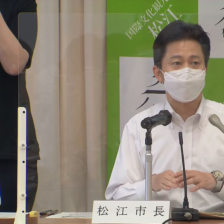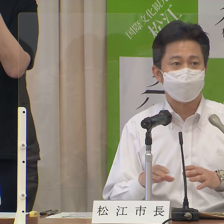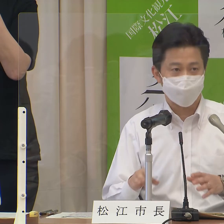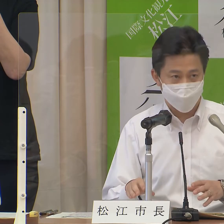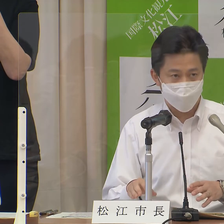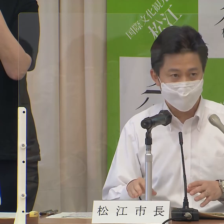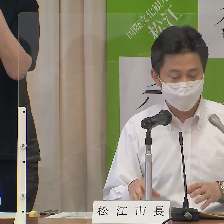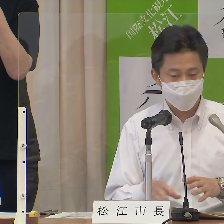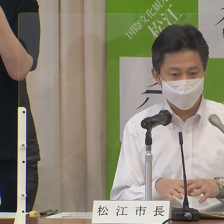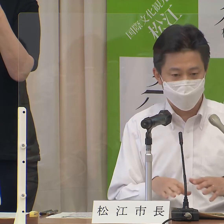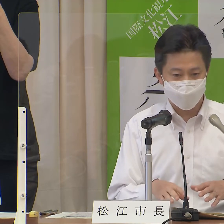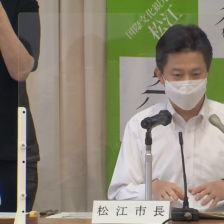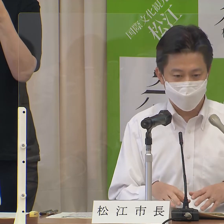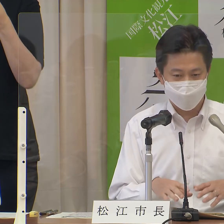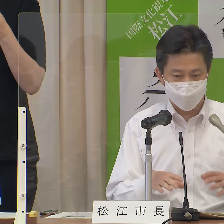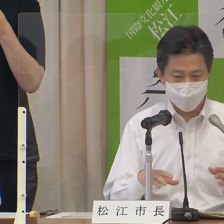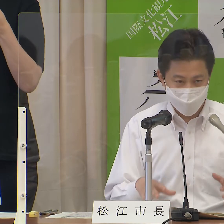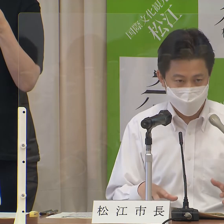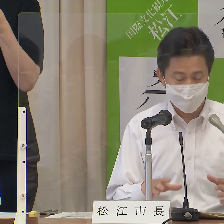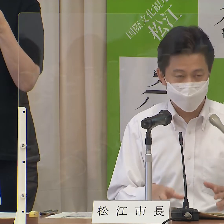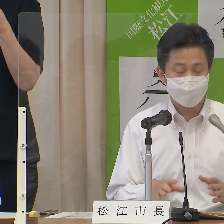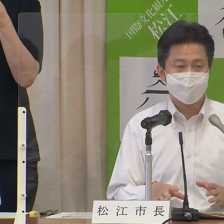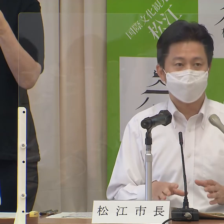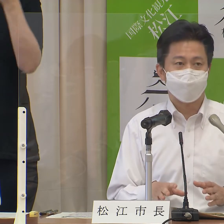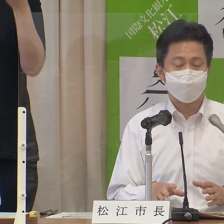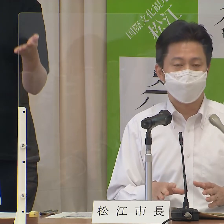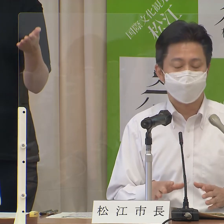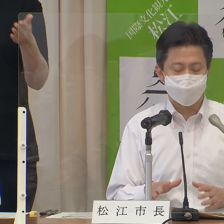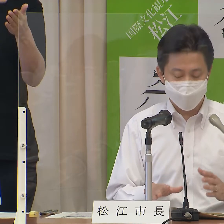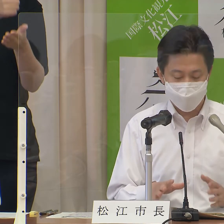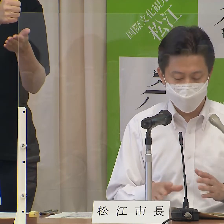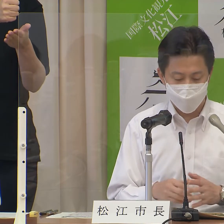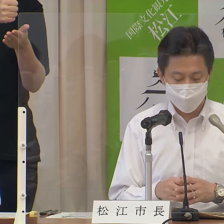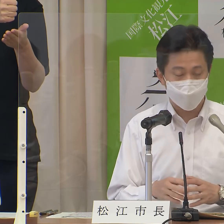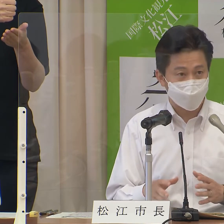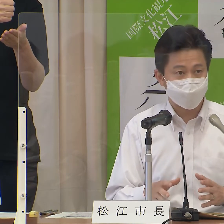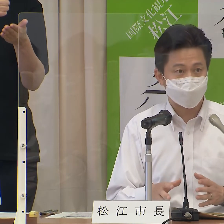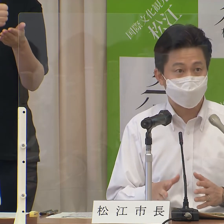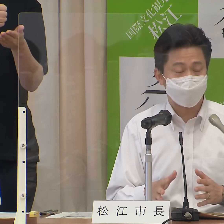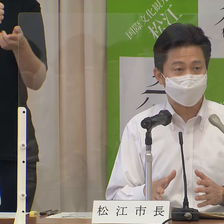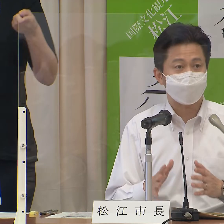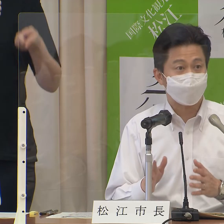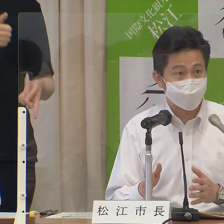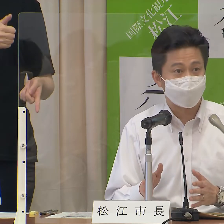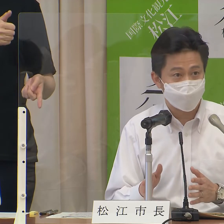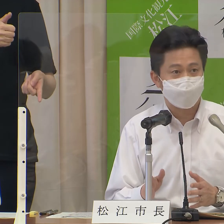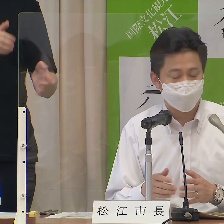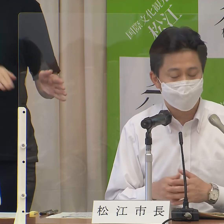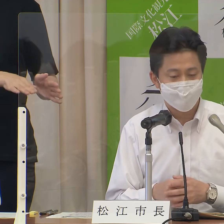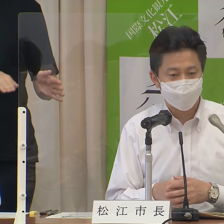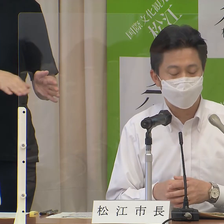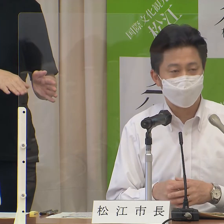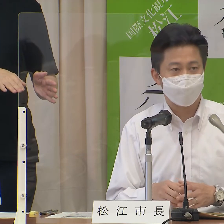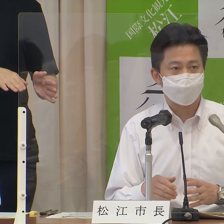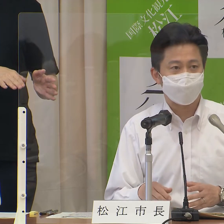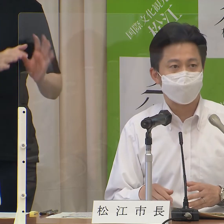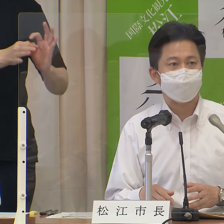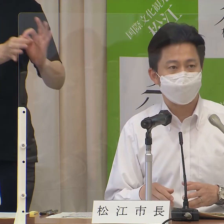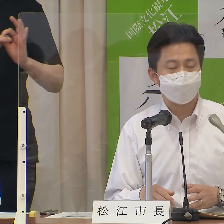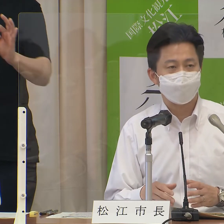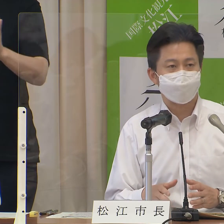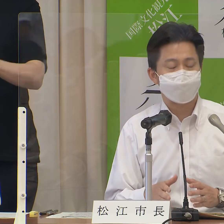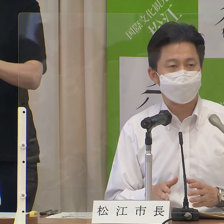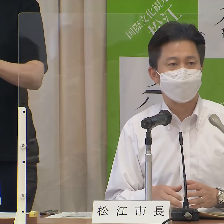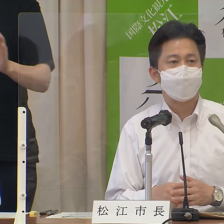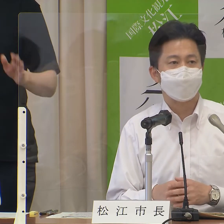体の取りまとめ、そしてまた班長からその下の、実際に手を動かしたり、あるいは電話の連絡をすると というものを取りまとめ